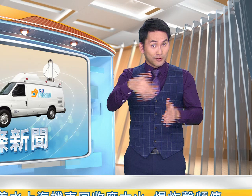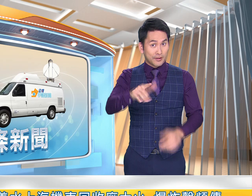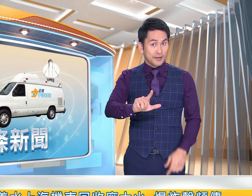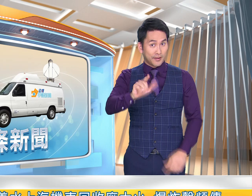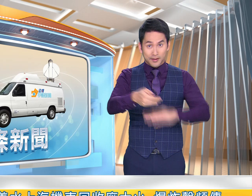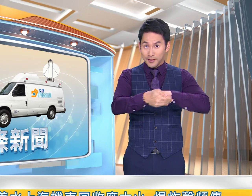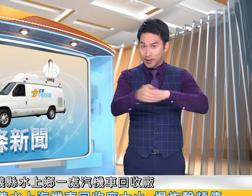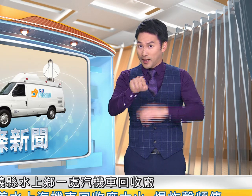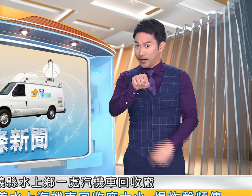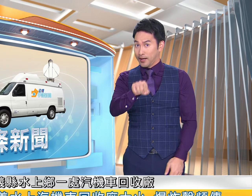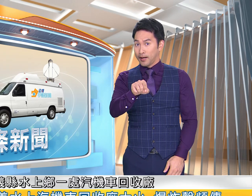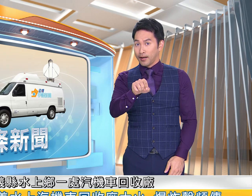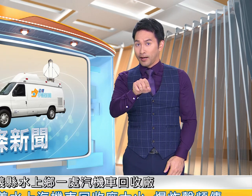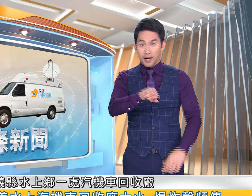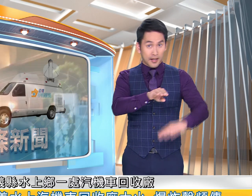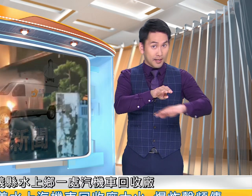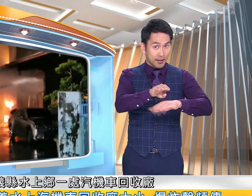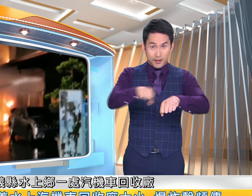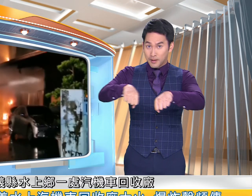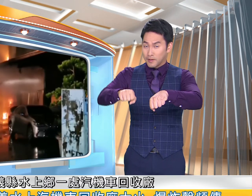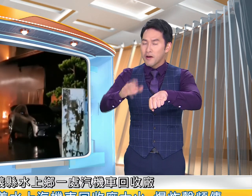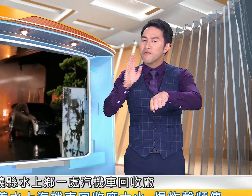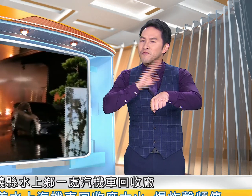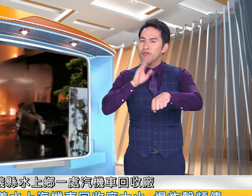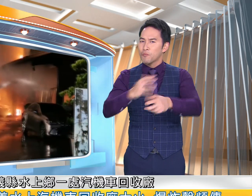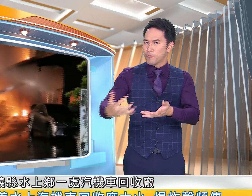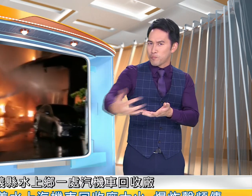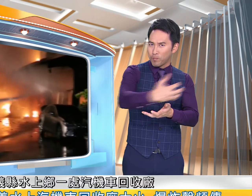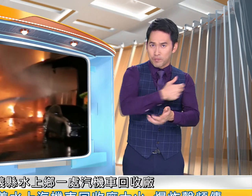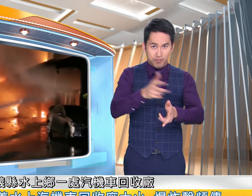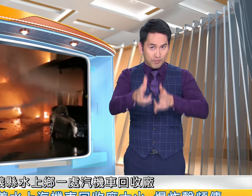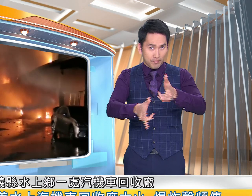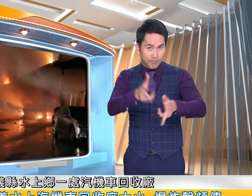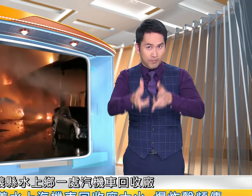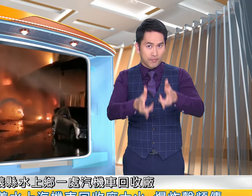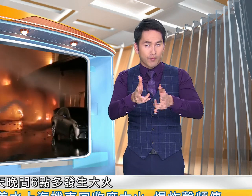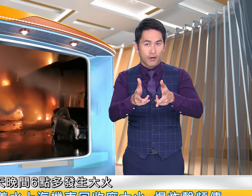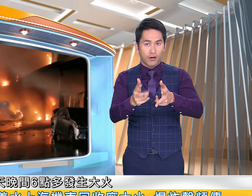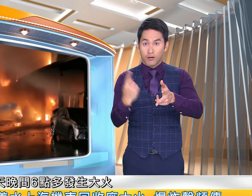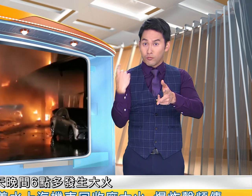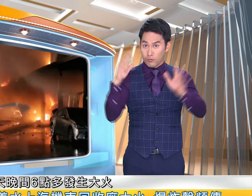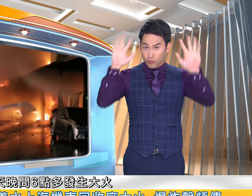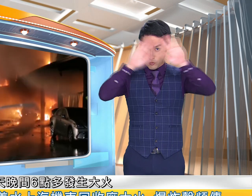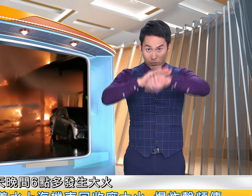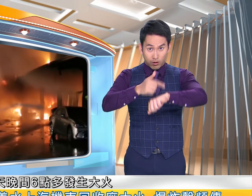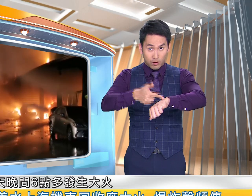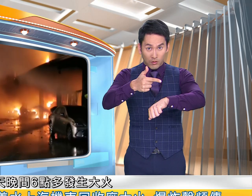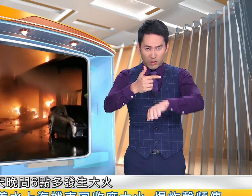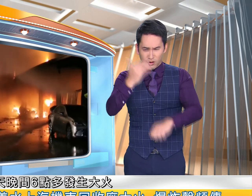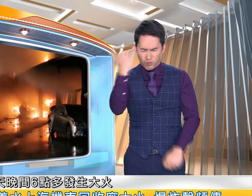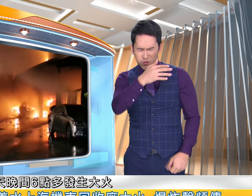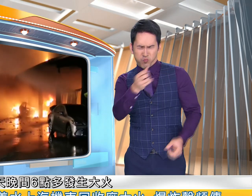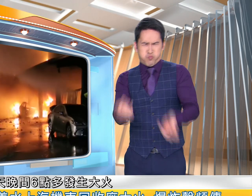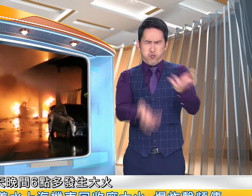义县水上乡一处汽机车回收厂，昨天晚间六点多发生了大